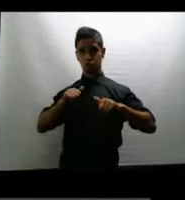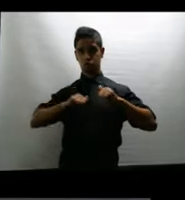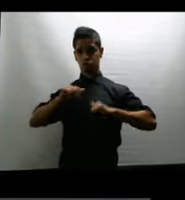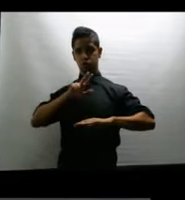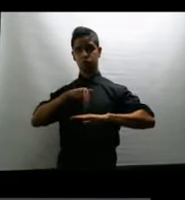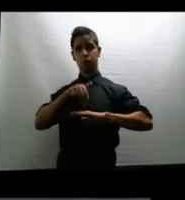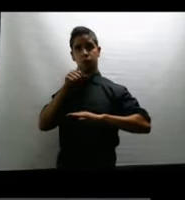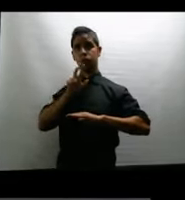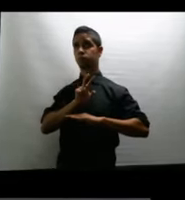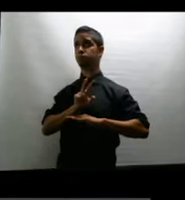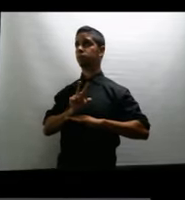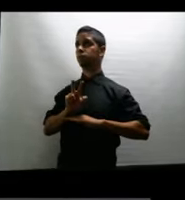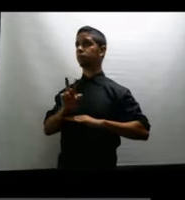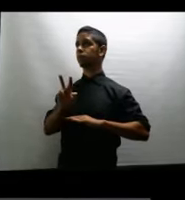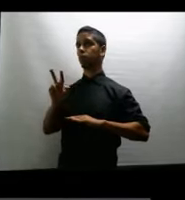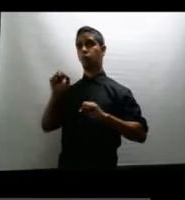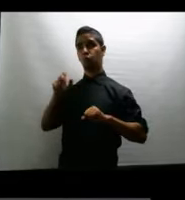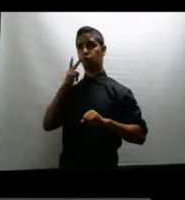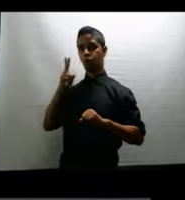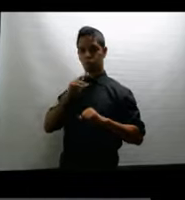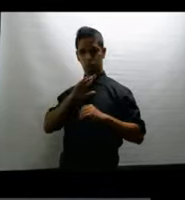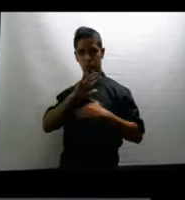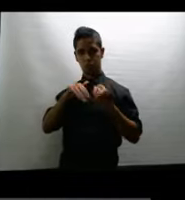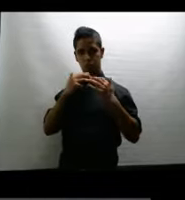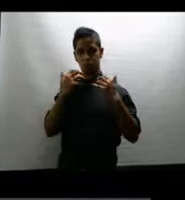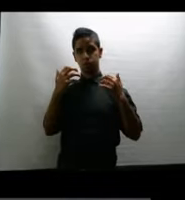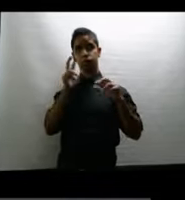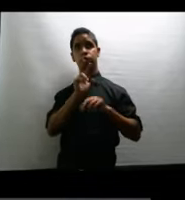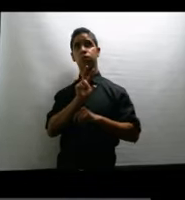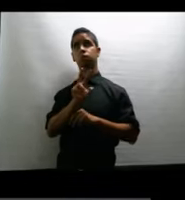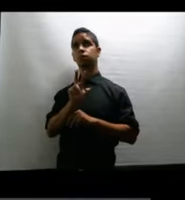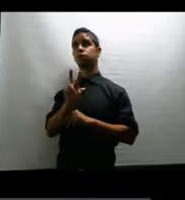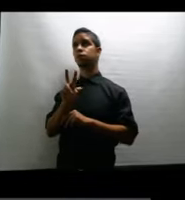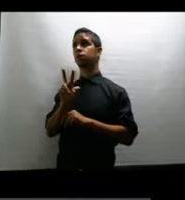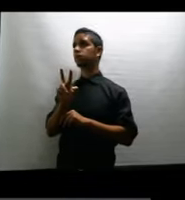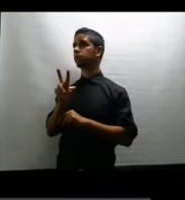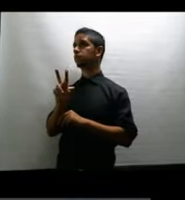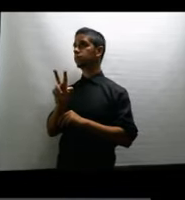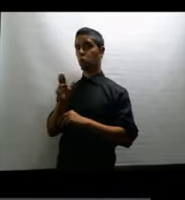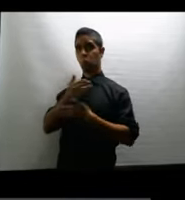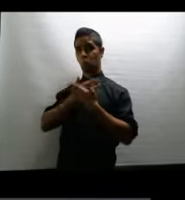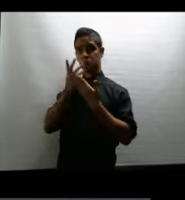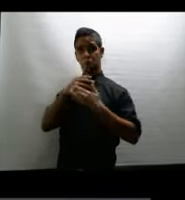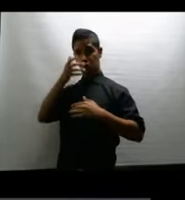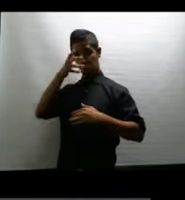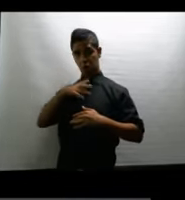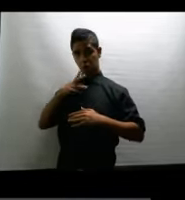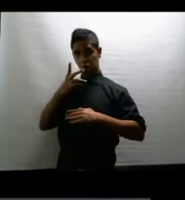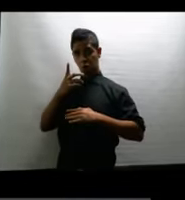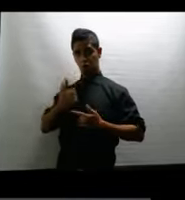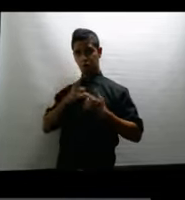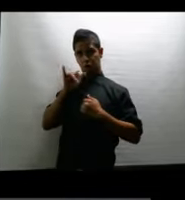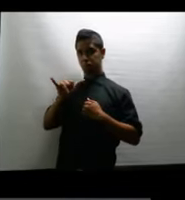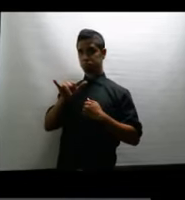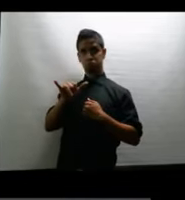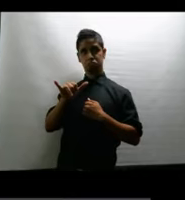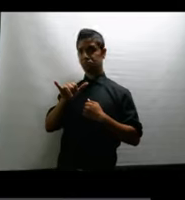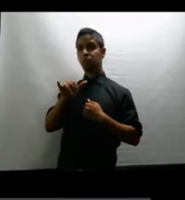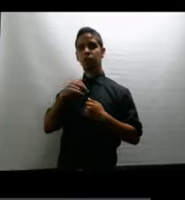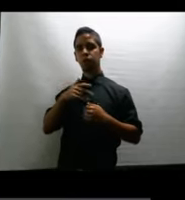En un impulso pudo mirar la sala entera. Ni rastro del hombre de su vida. Respiró